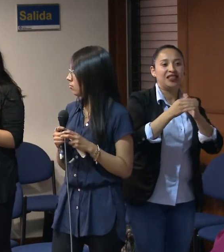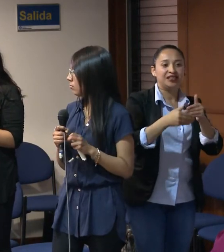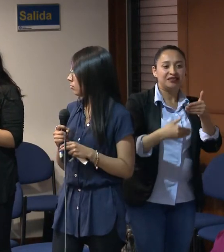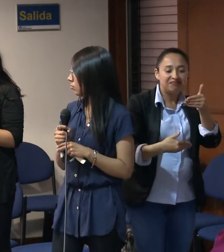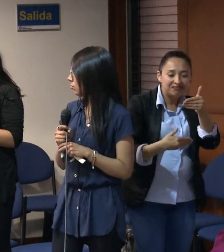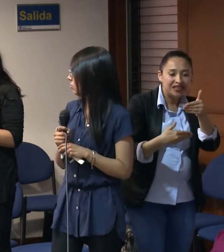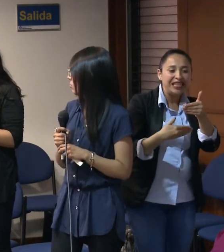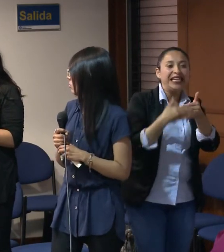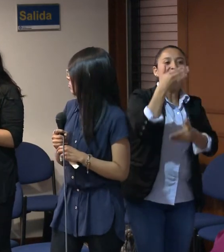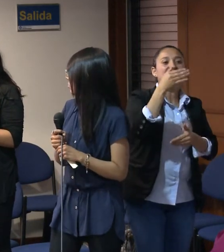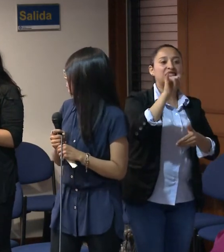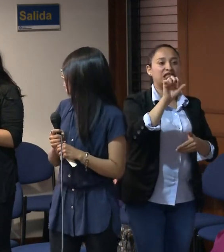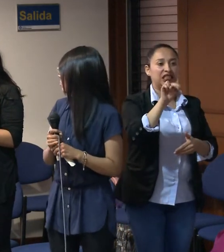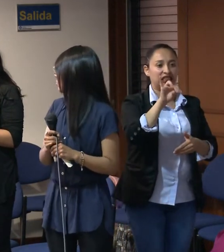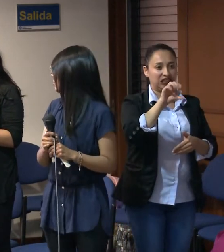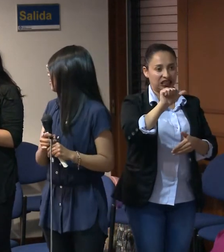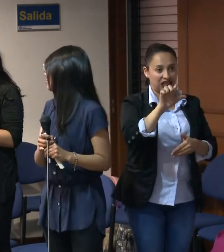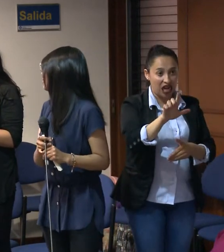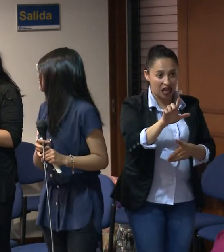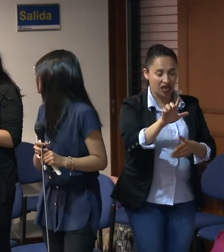habilidades.